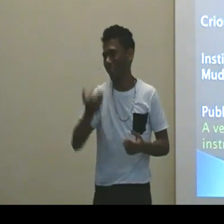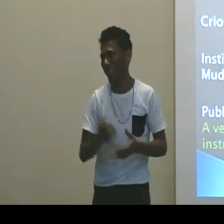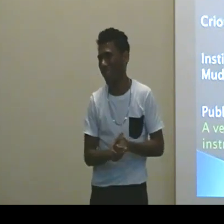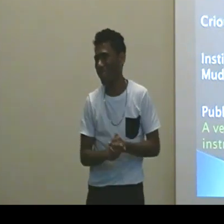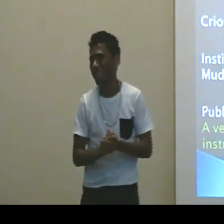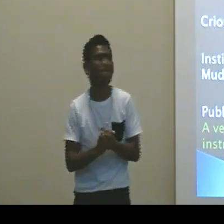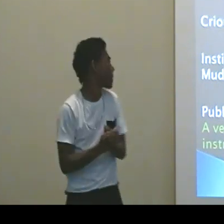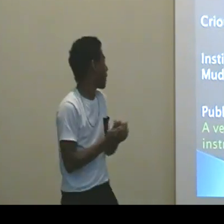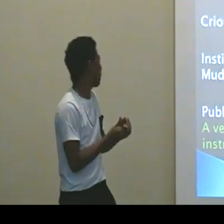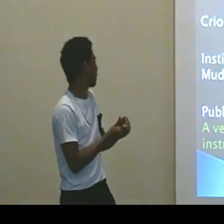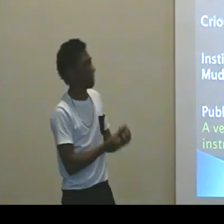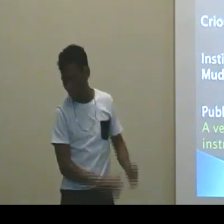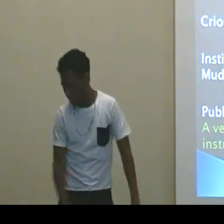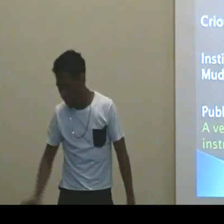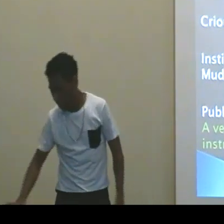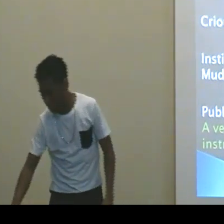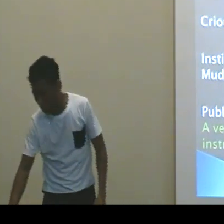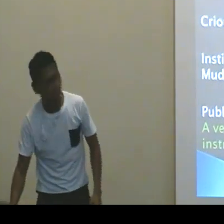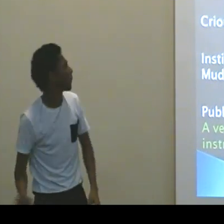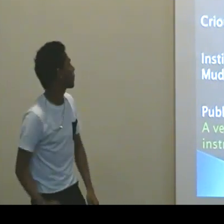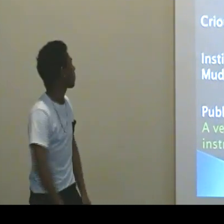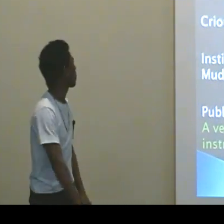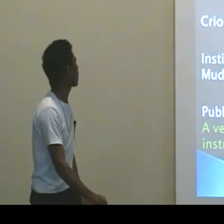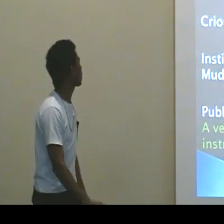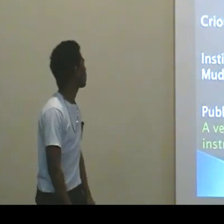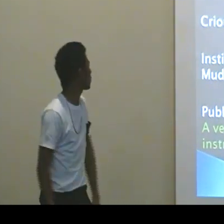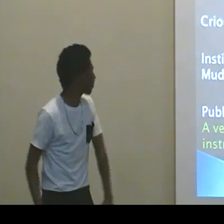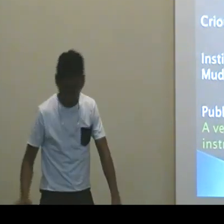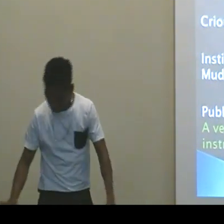Hoje os ouvintes podem entender melhor a respeito disso.